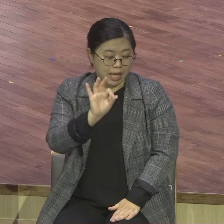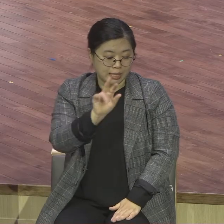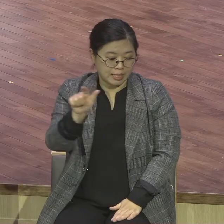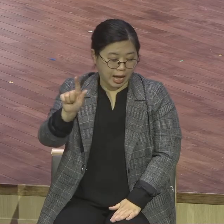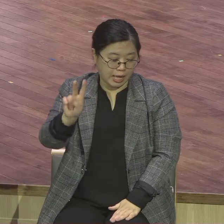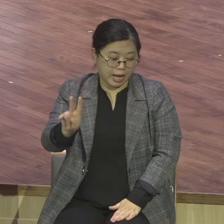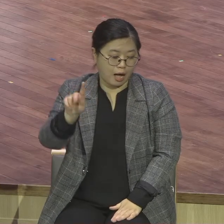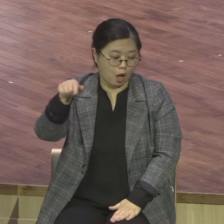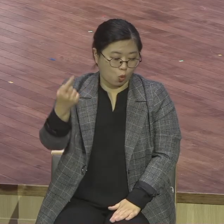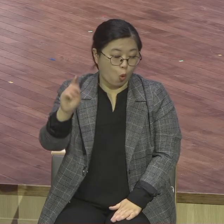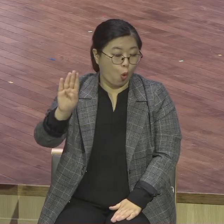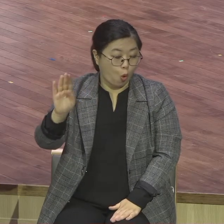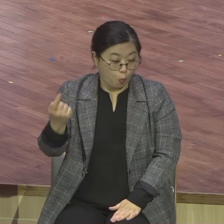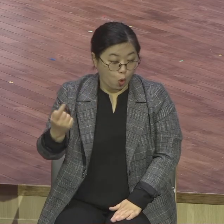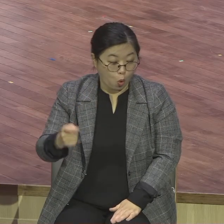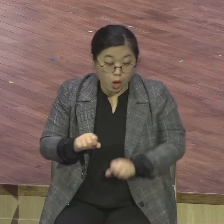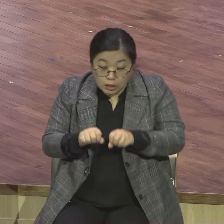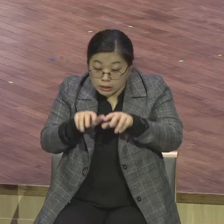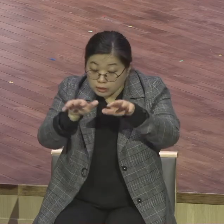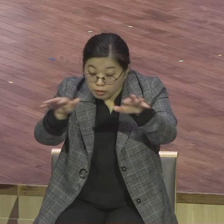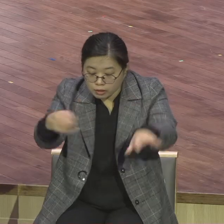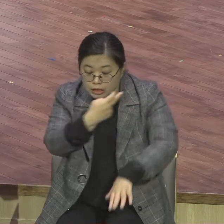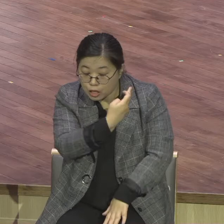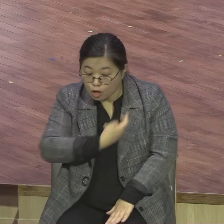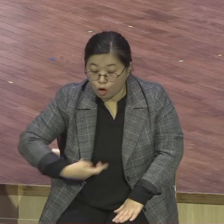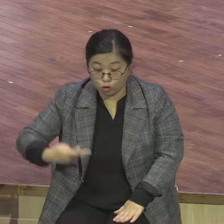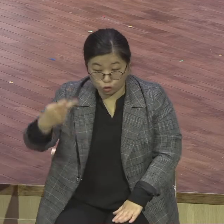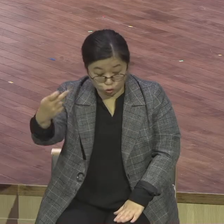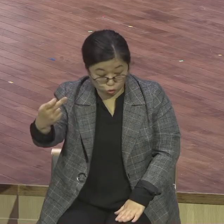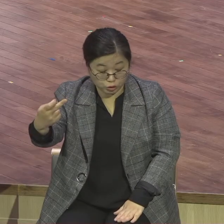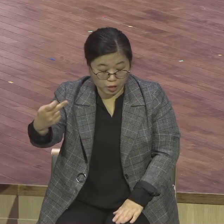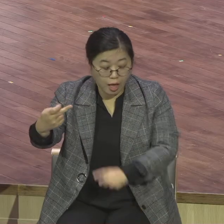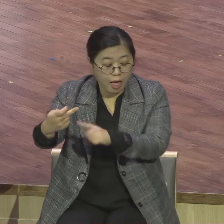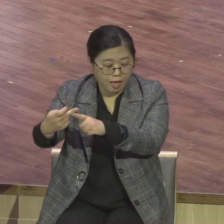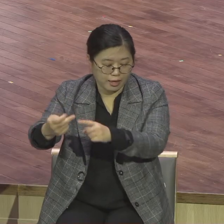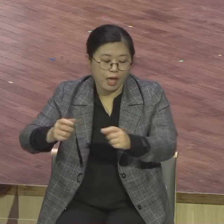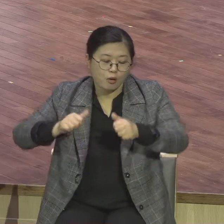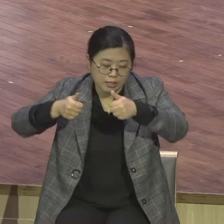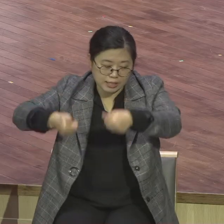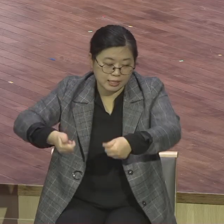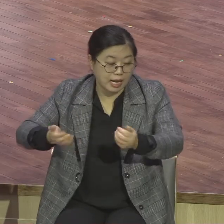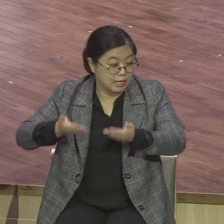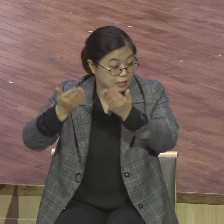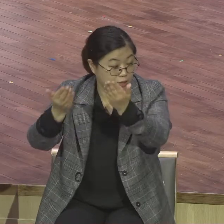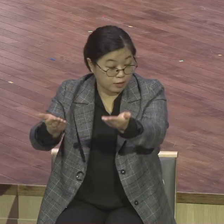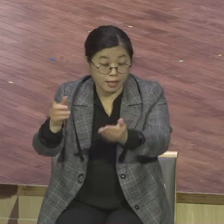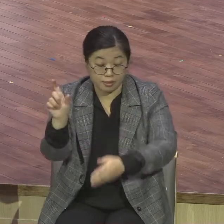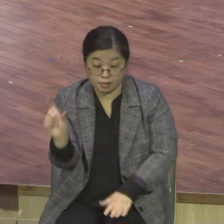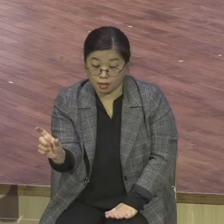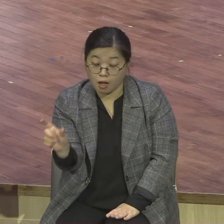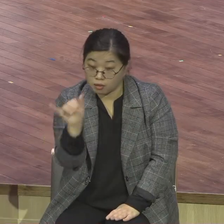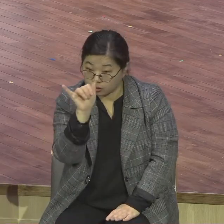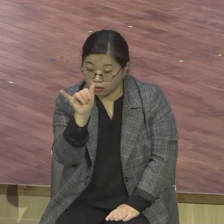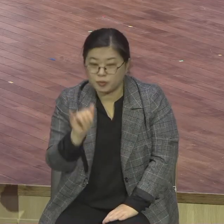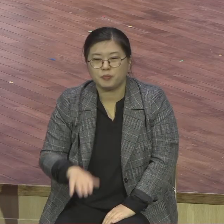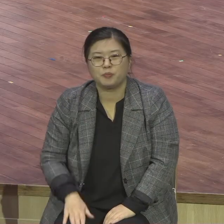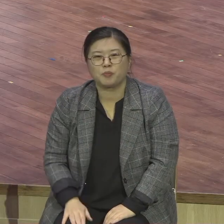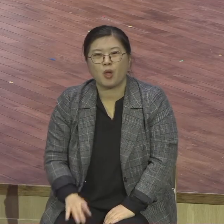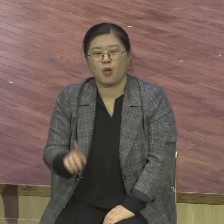열두 지파에게 문안하노라. 이 야고보는 예수님의 형제가